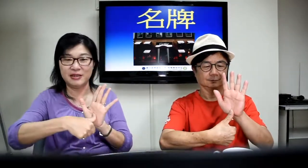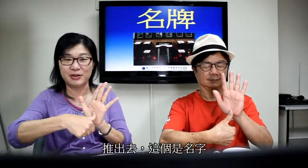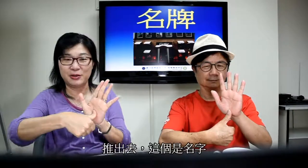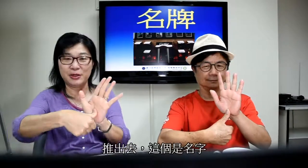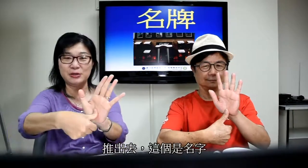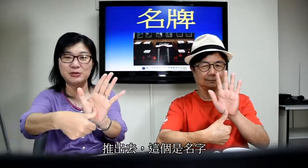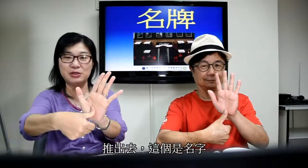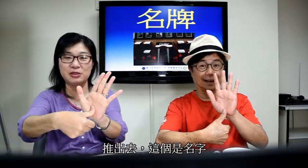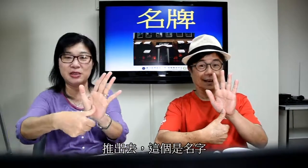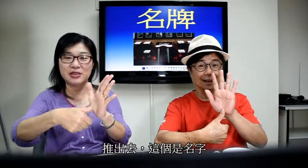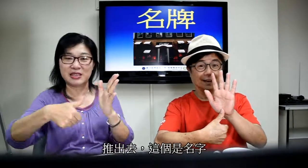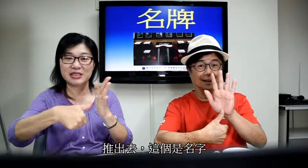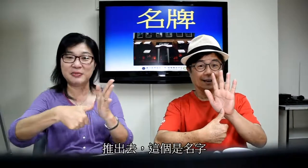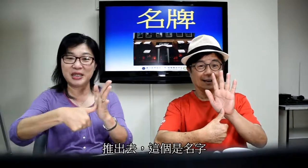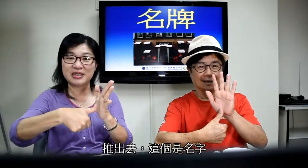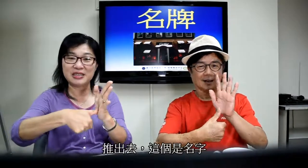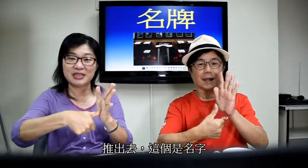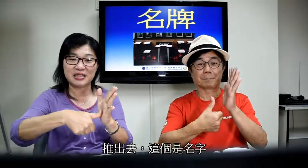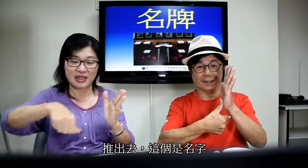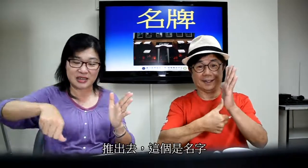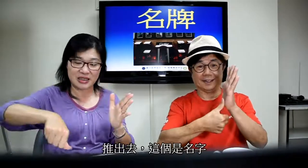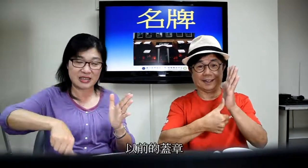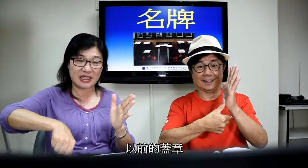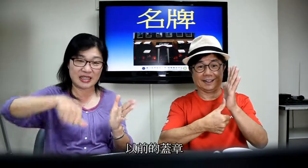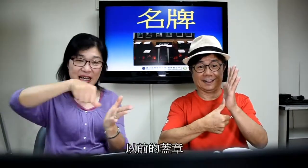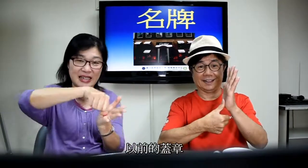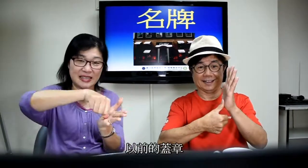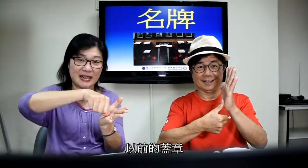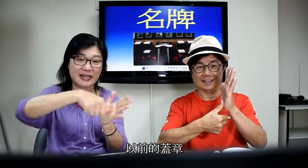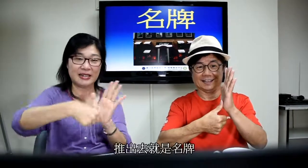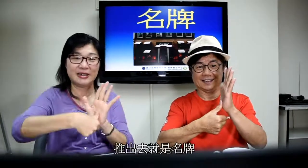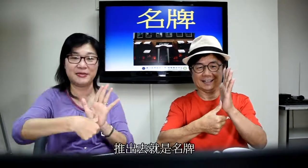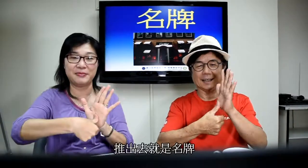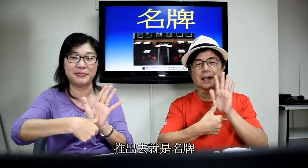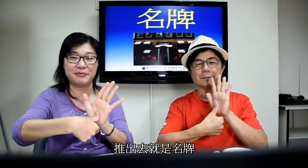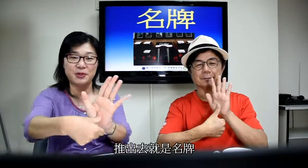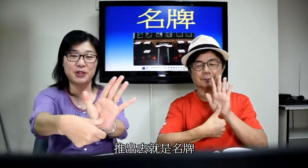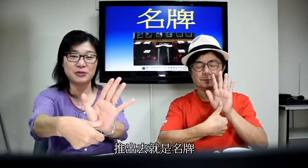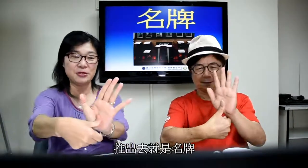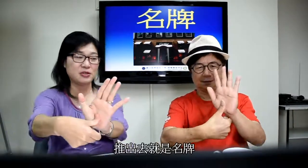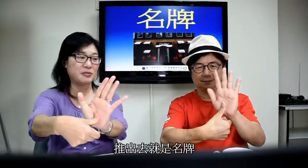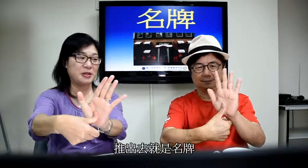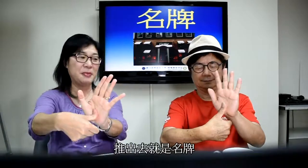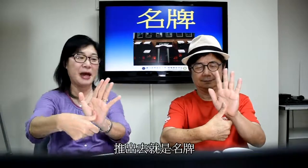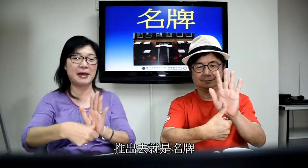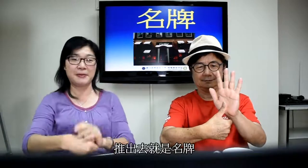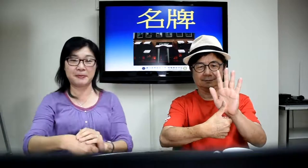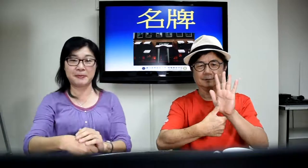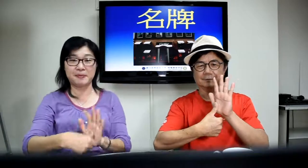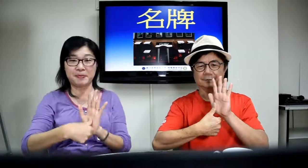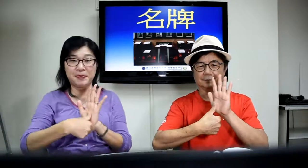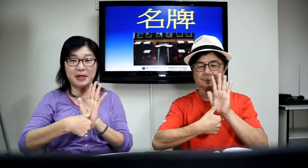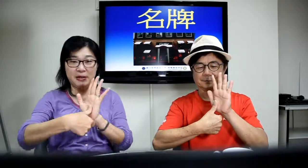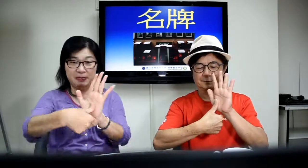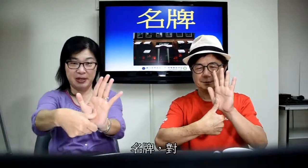推出去，这个是名字啊，以前的盖章推出去就是名牌。名